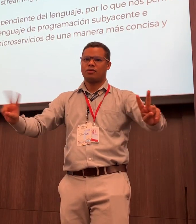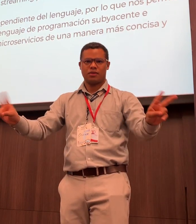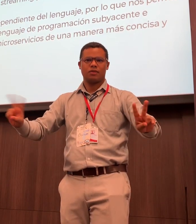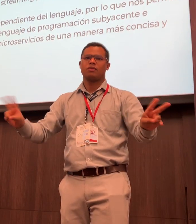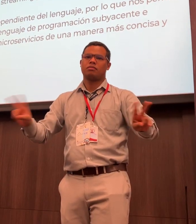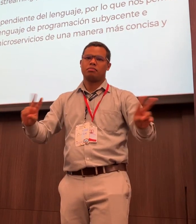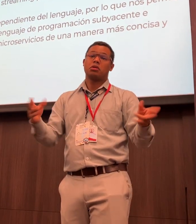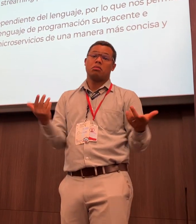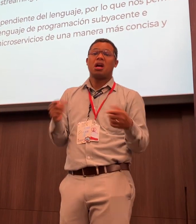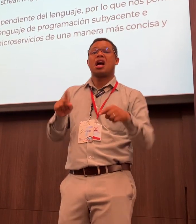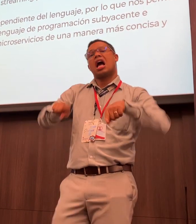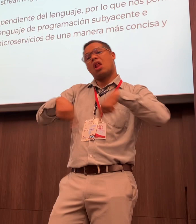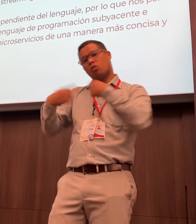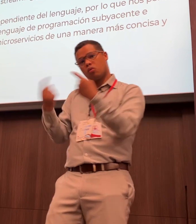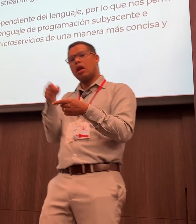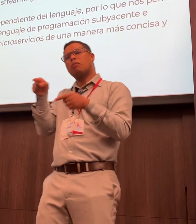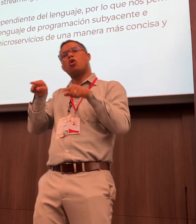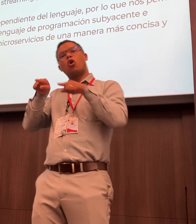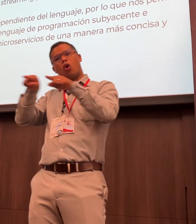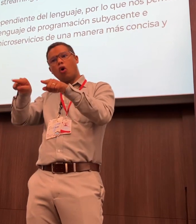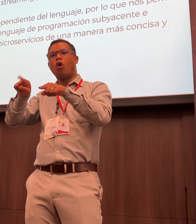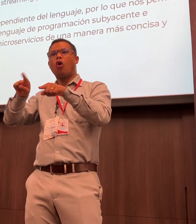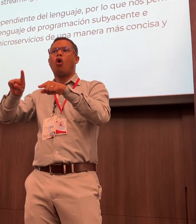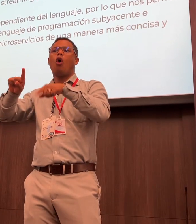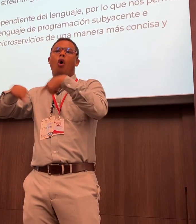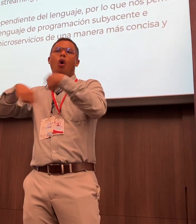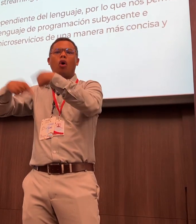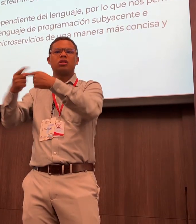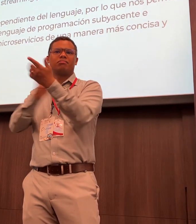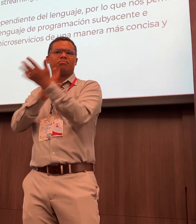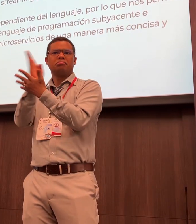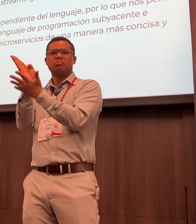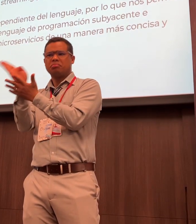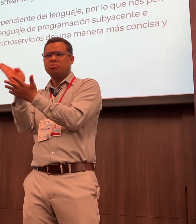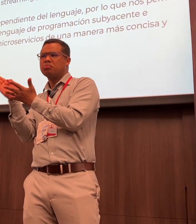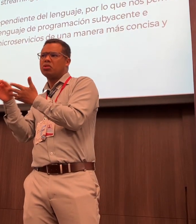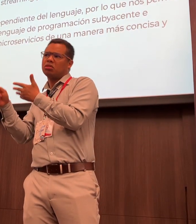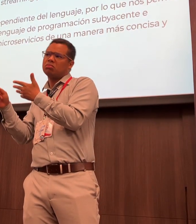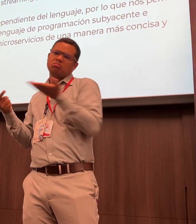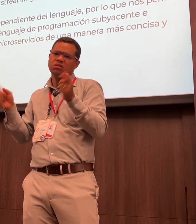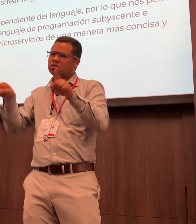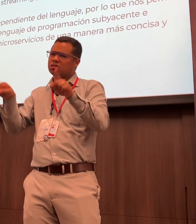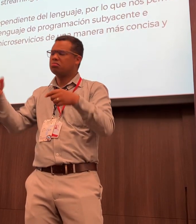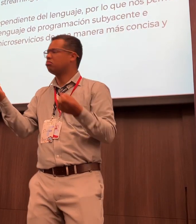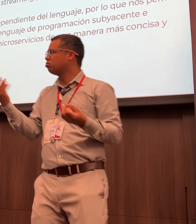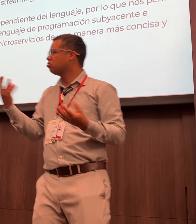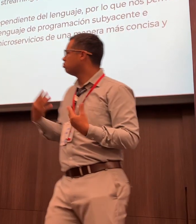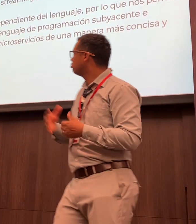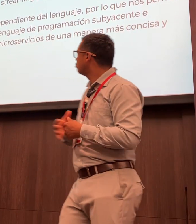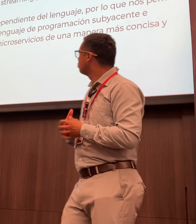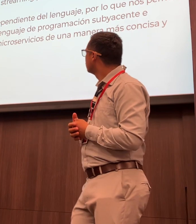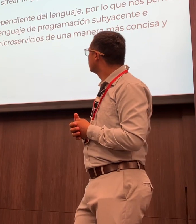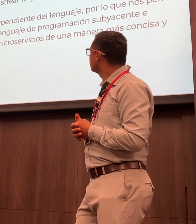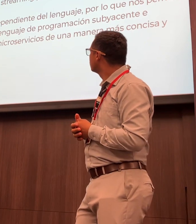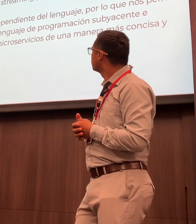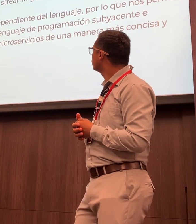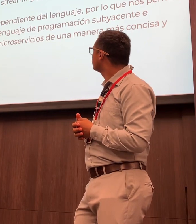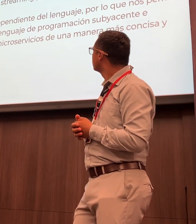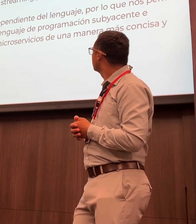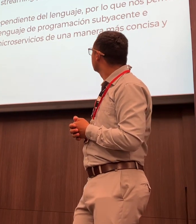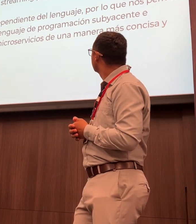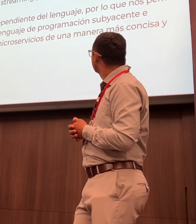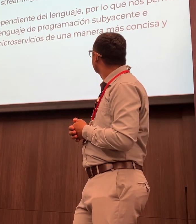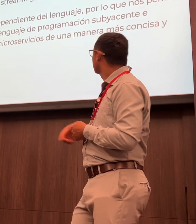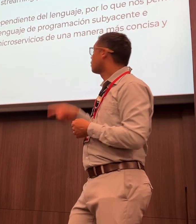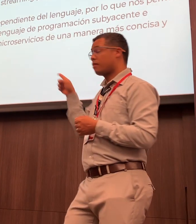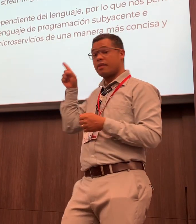opciones, WebSockets, GraphQL, que nos proveen eso. Y por otro lado, bueno, Protobuf es independiente del lenguaje, entonces